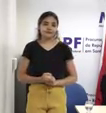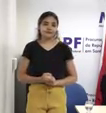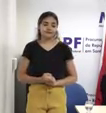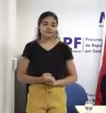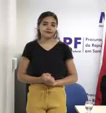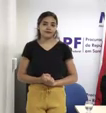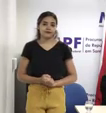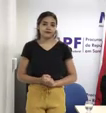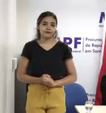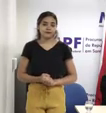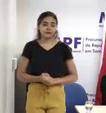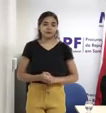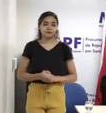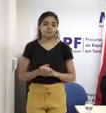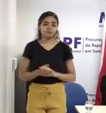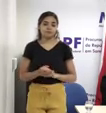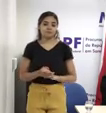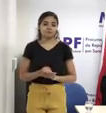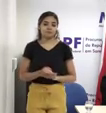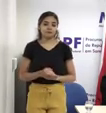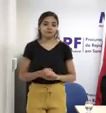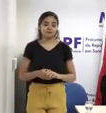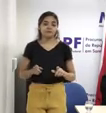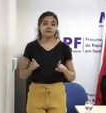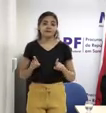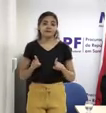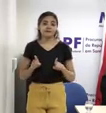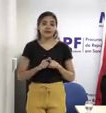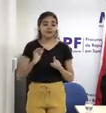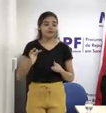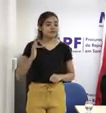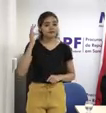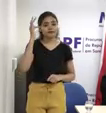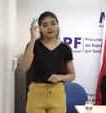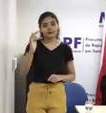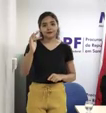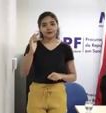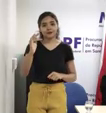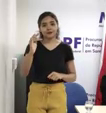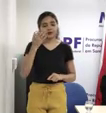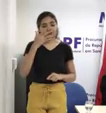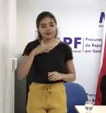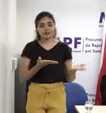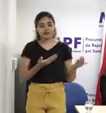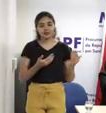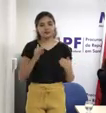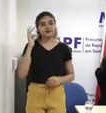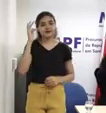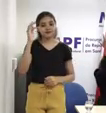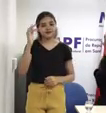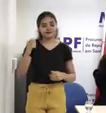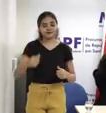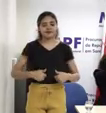e o futuro que eles merecem para que eles tornem esse o melhor país do mundo na geração deles Obrigado a